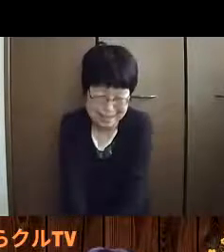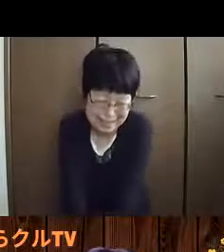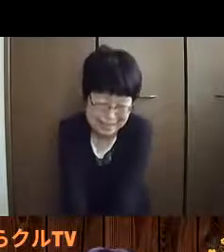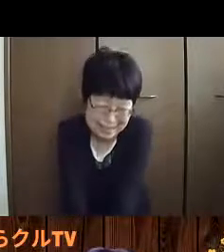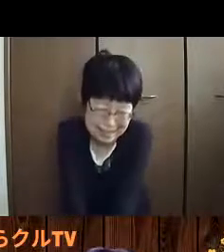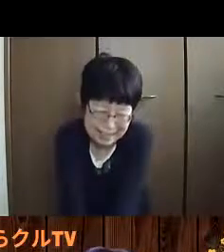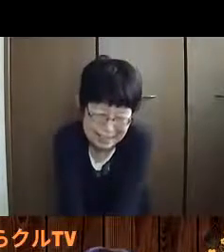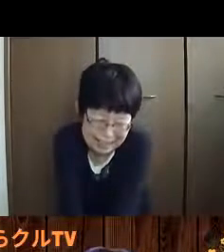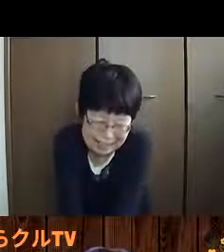面白い。